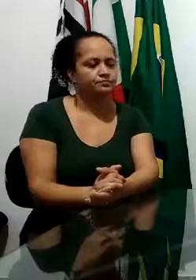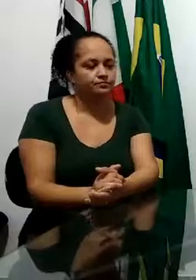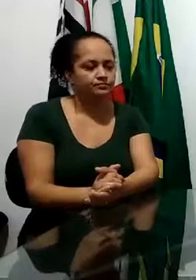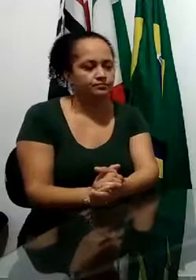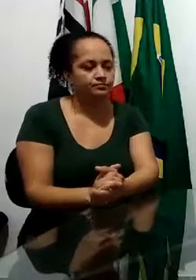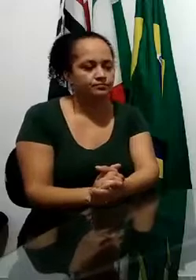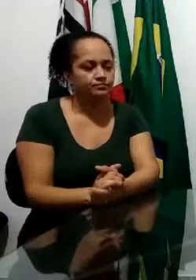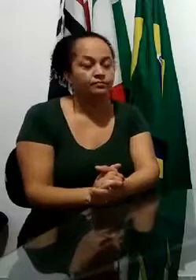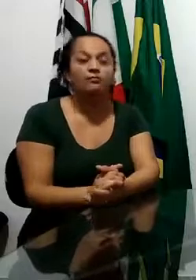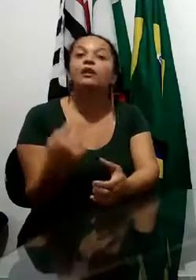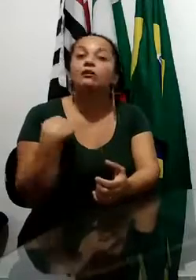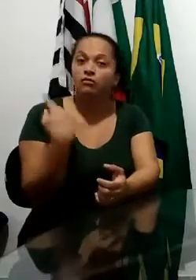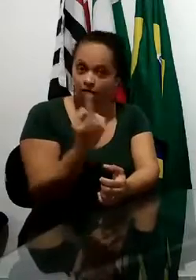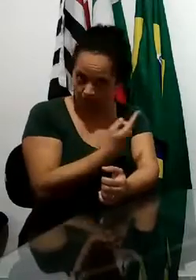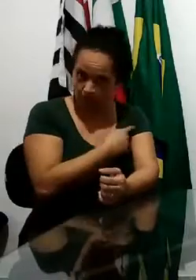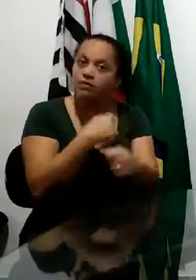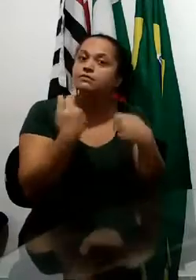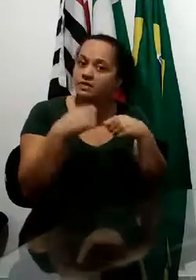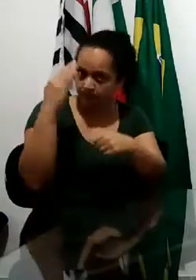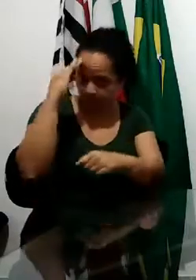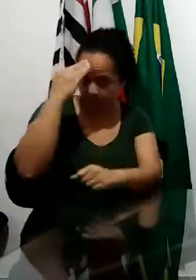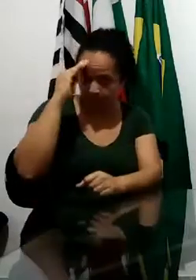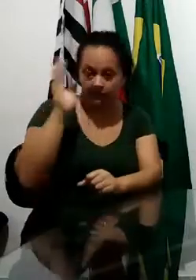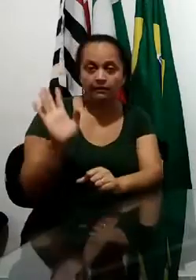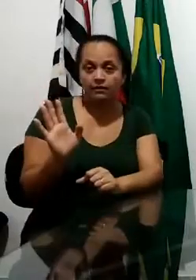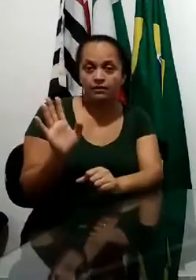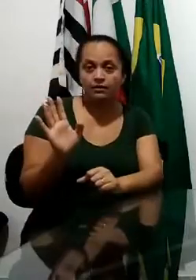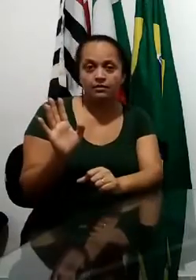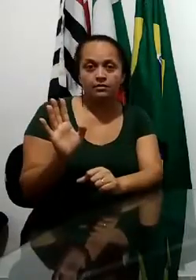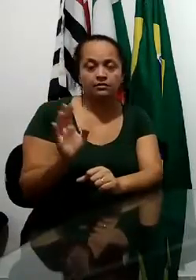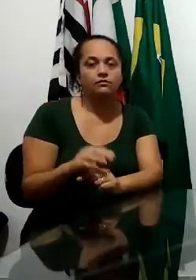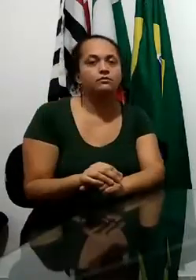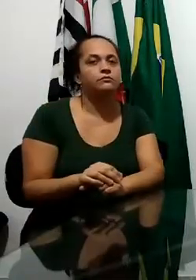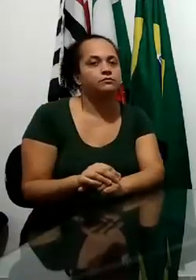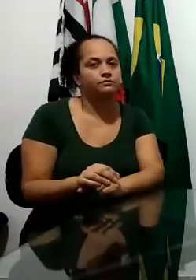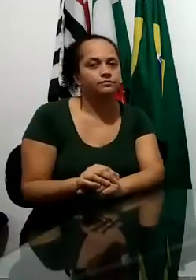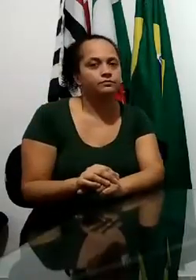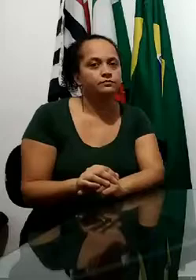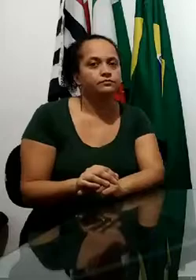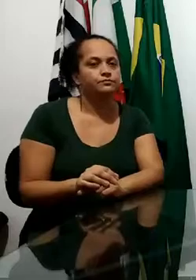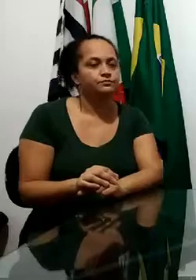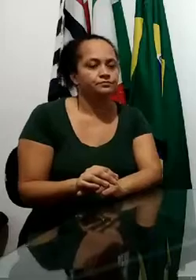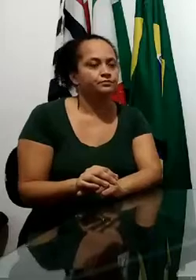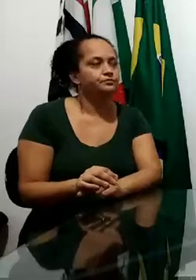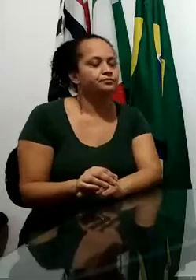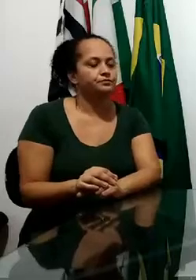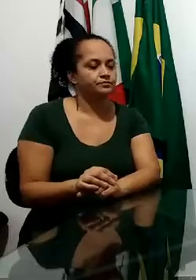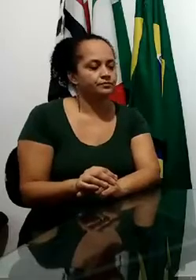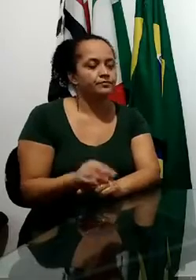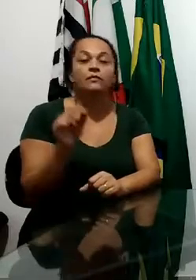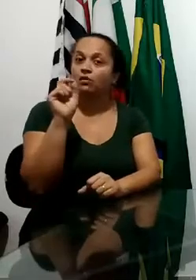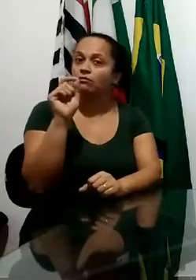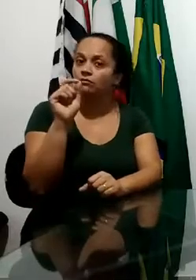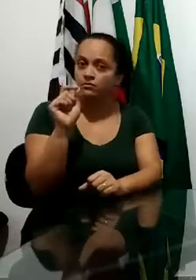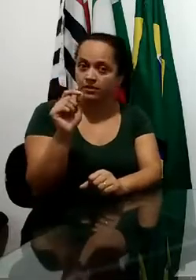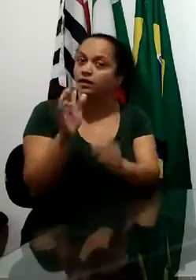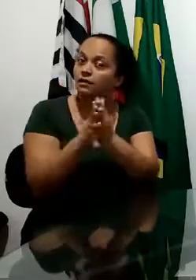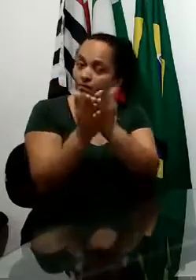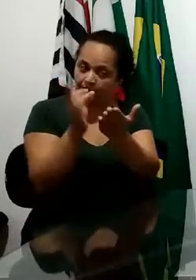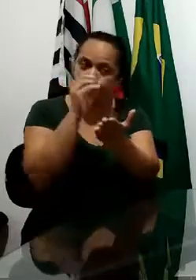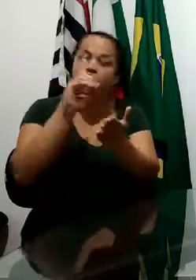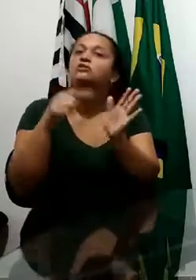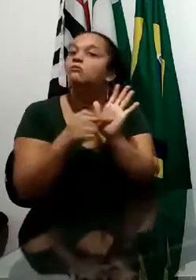E nós precisamos levar a sério esse assunto, né? Veja o que o texto bíblico